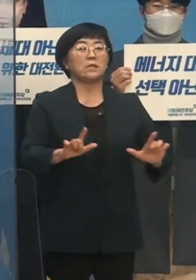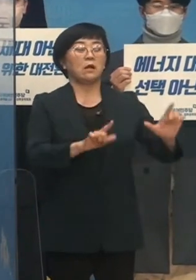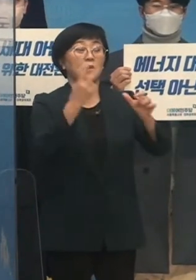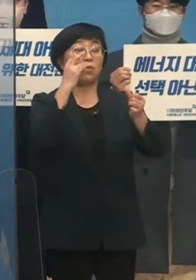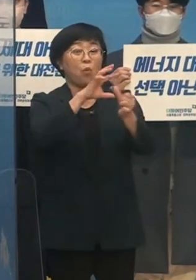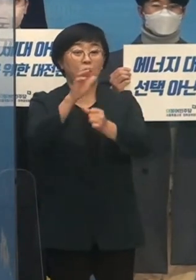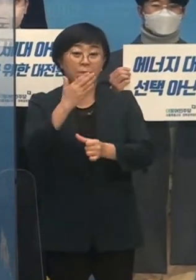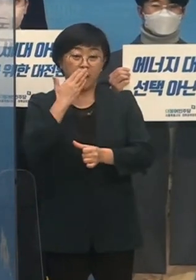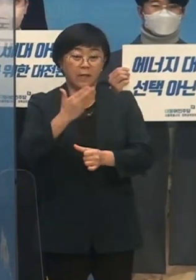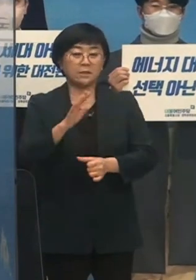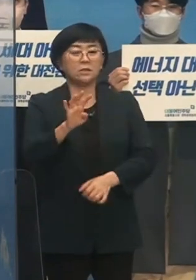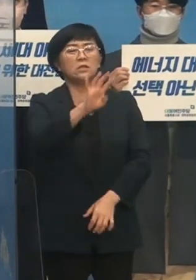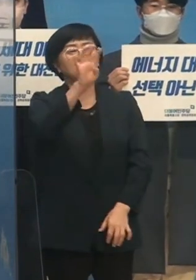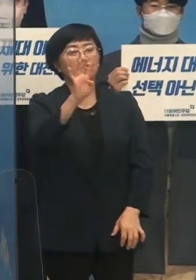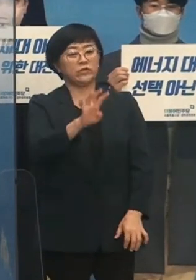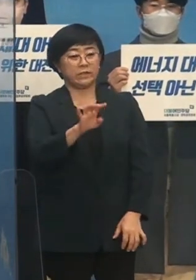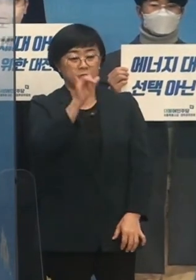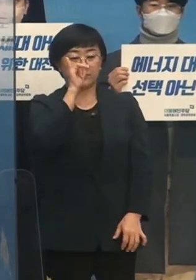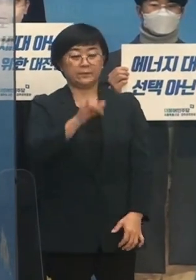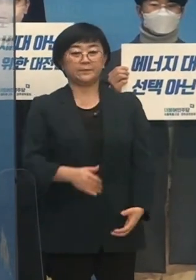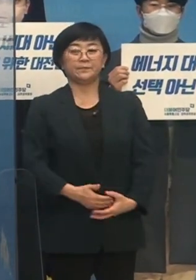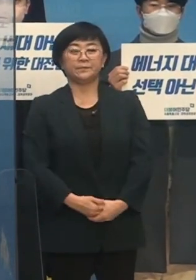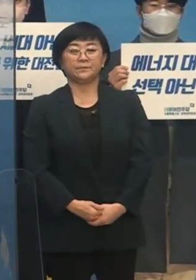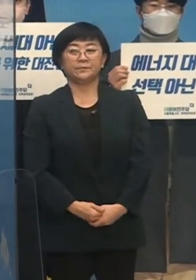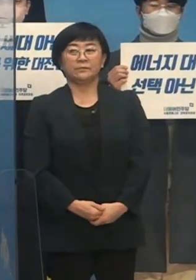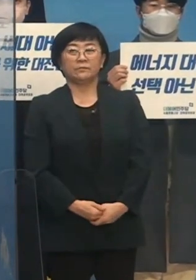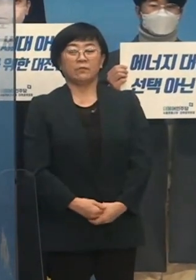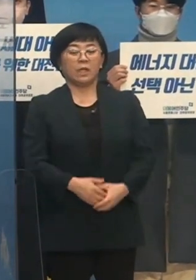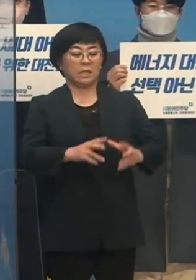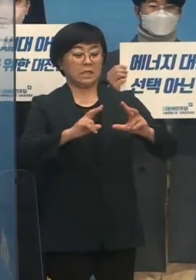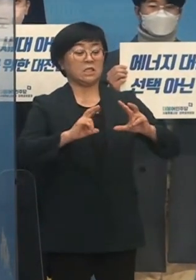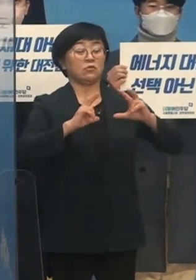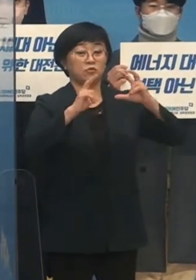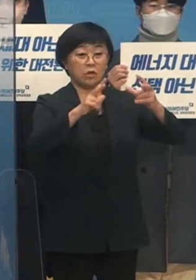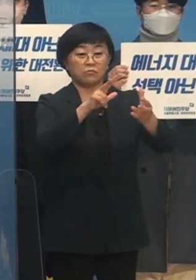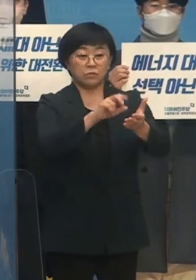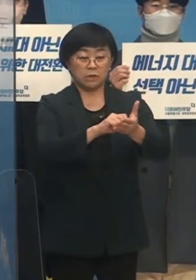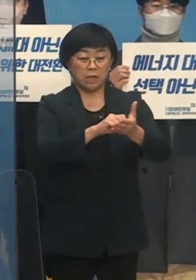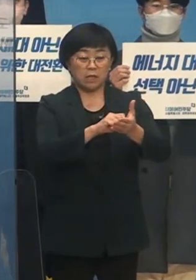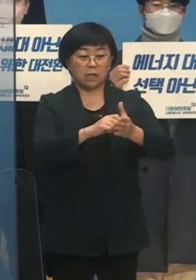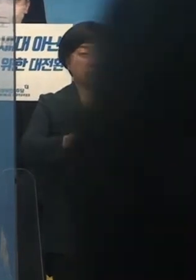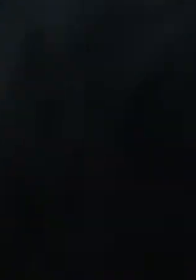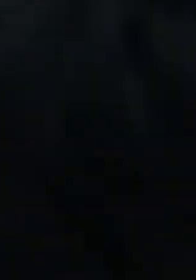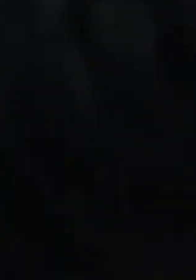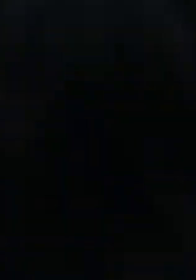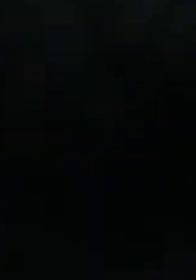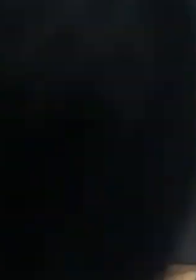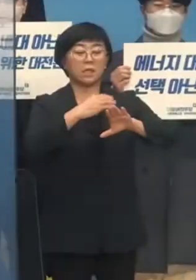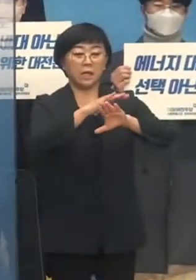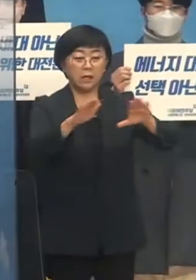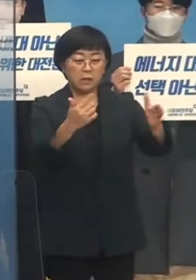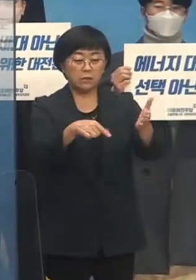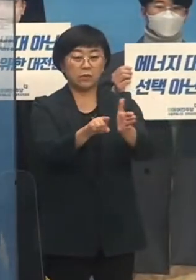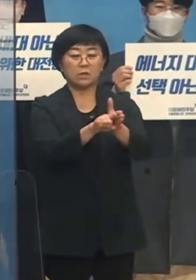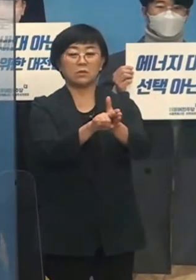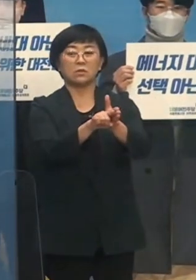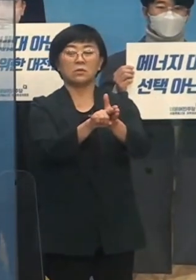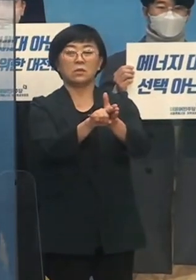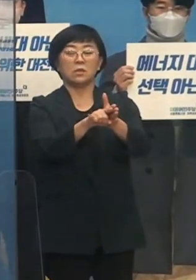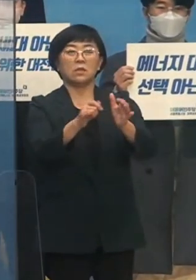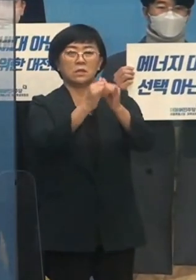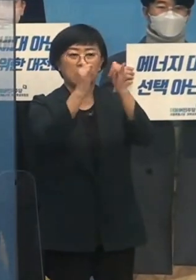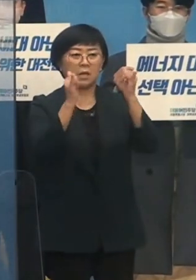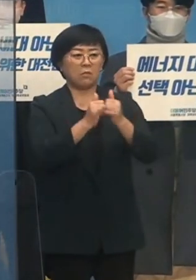수 있을지는 의문입니다. 전 지구적 문제인 기후 위기에 대처하기 위해서는